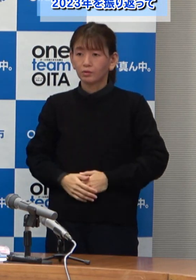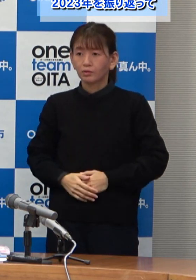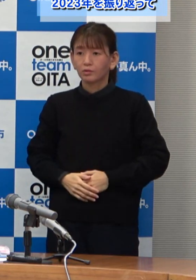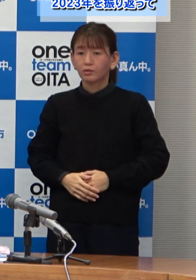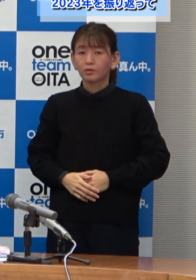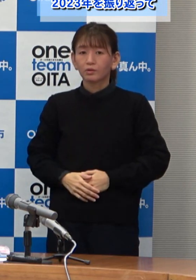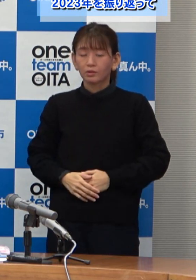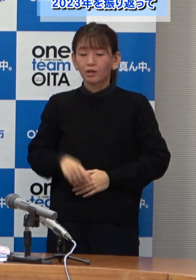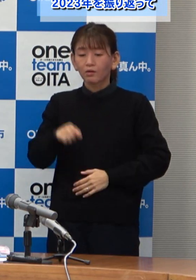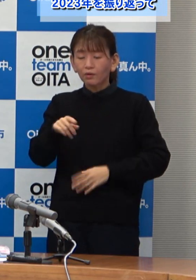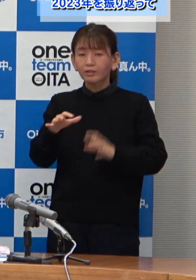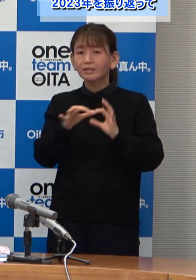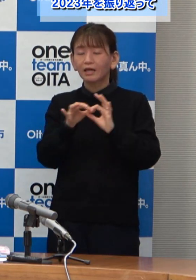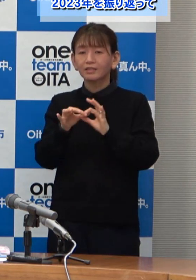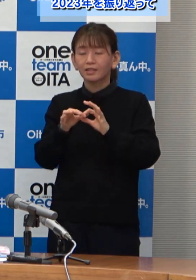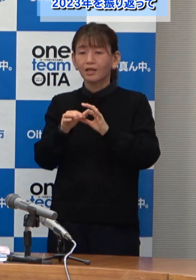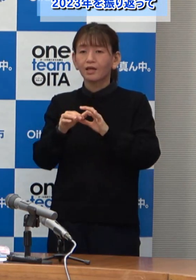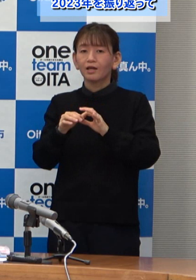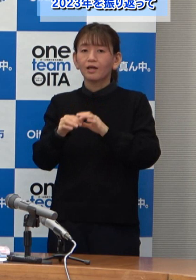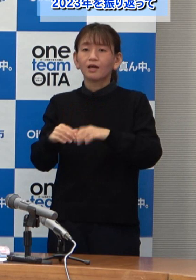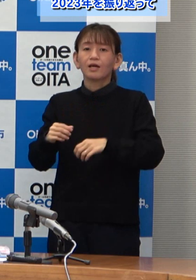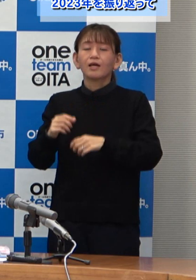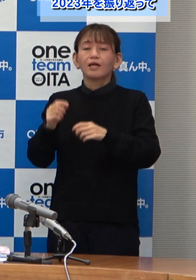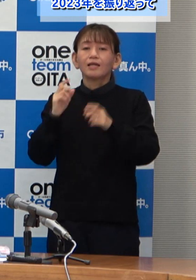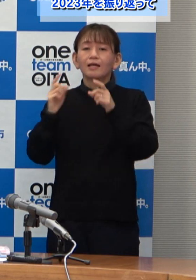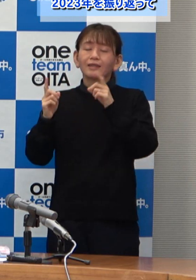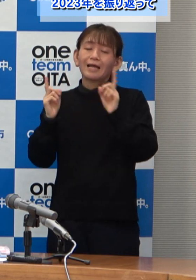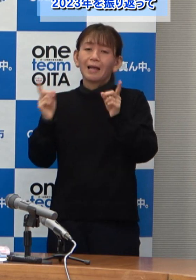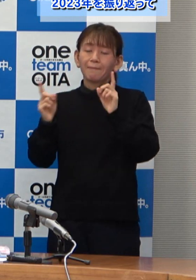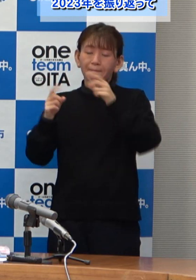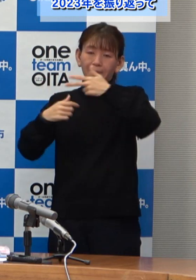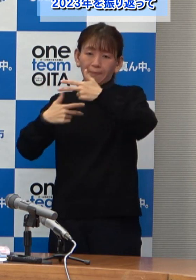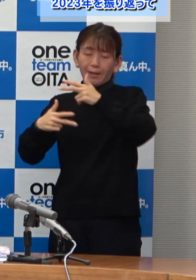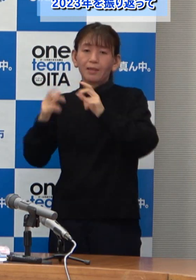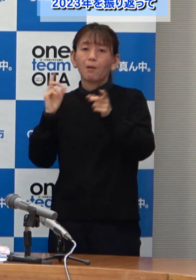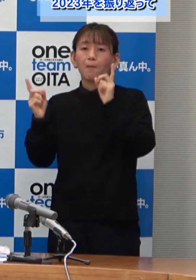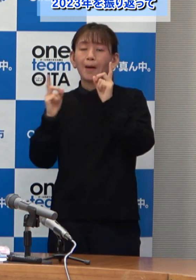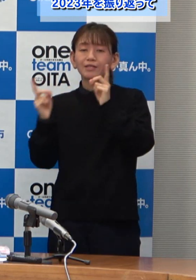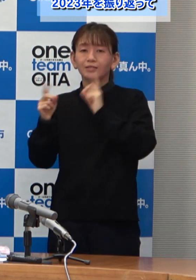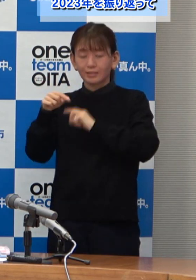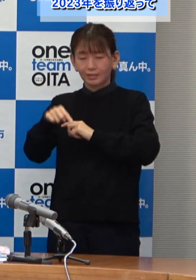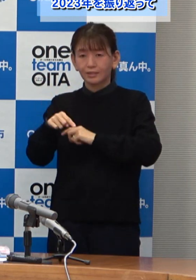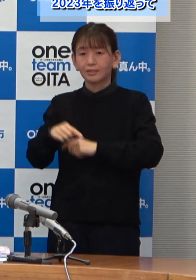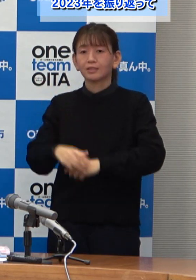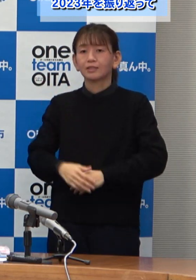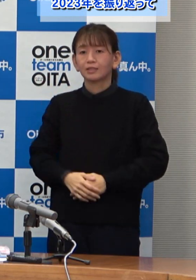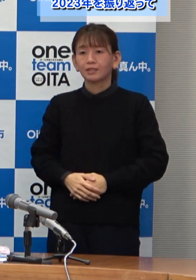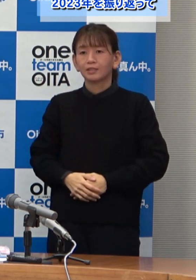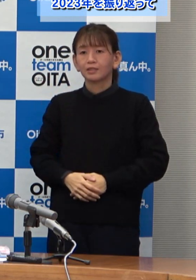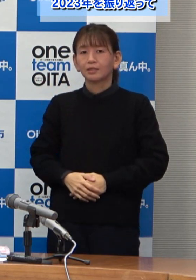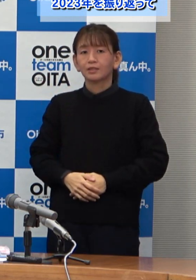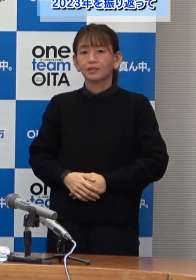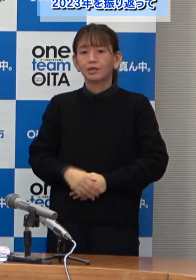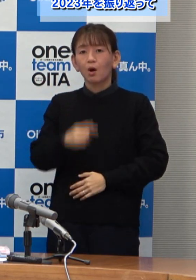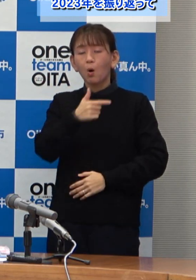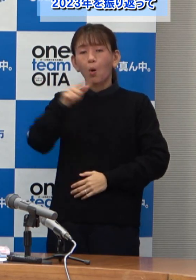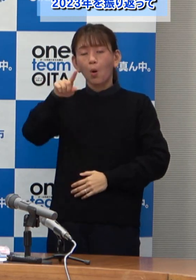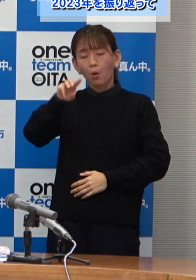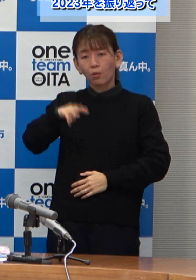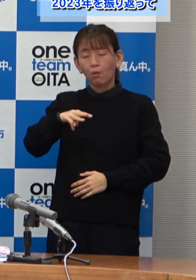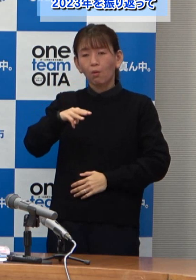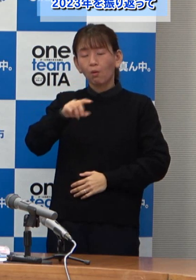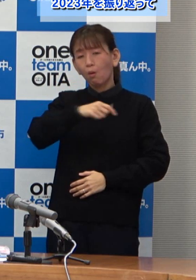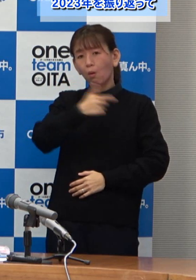祭りが38万人から小村祭り崎通り大会が3万人大野川河川